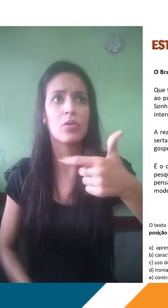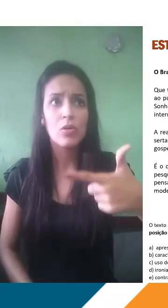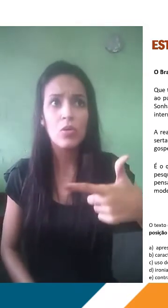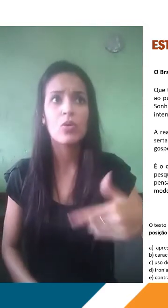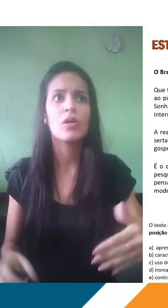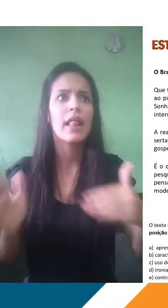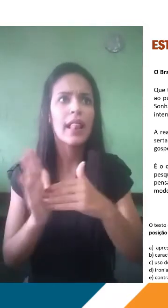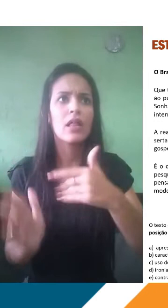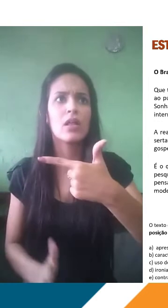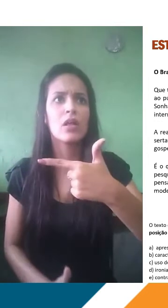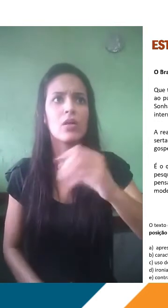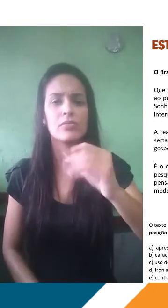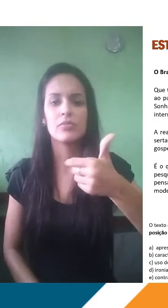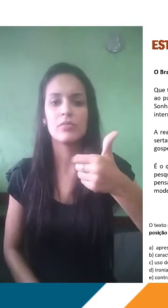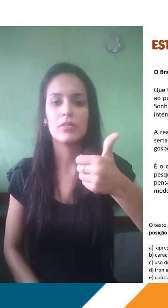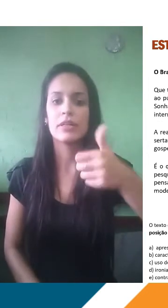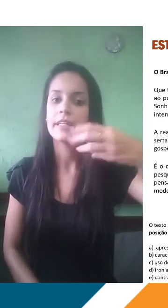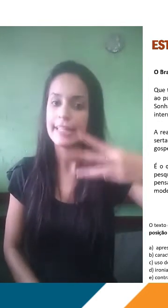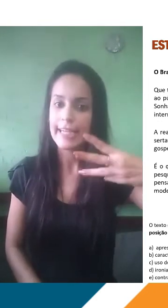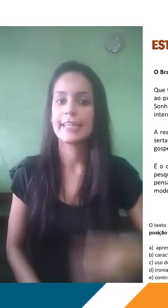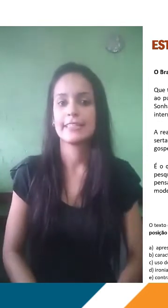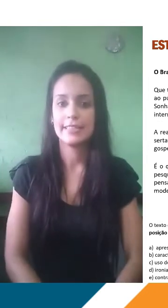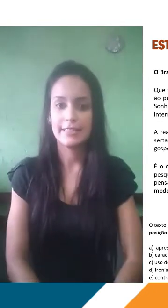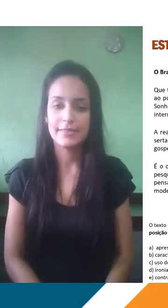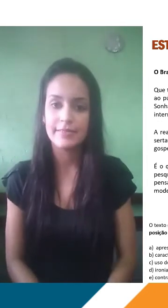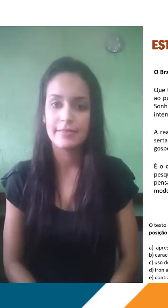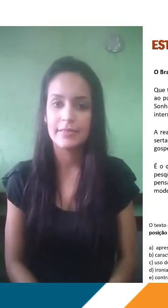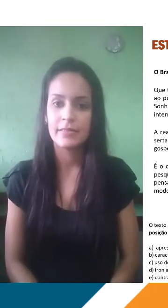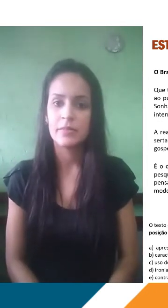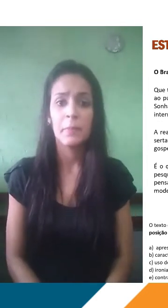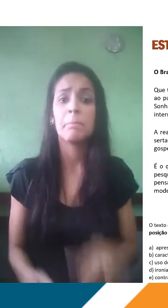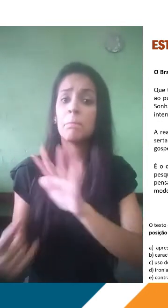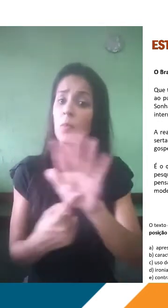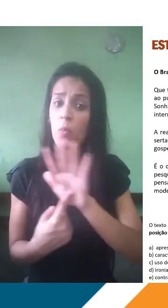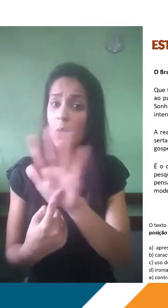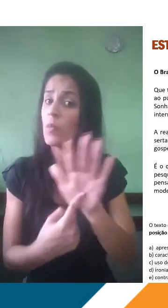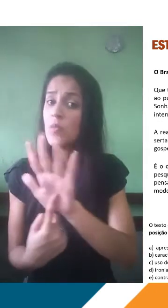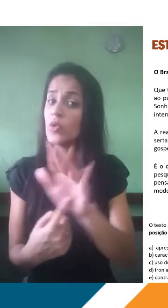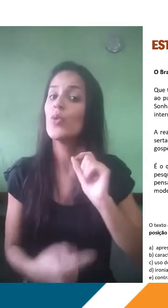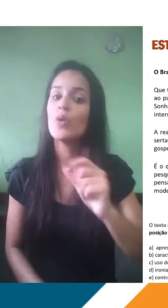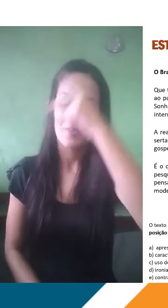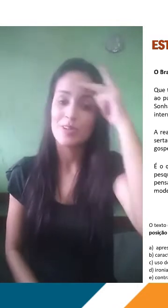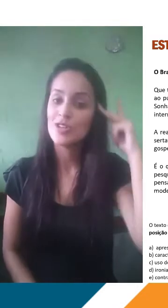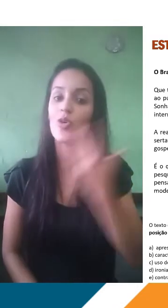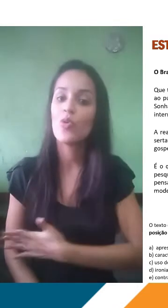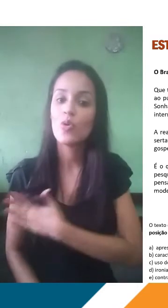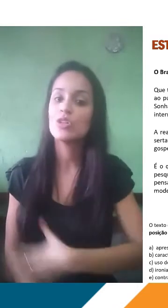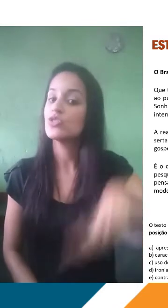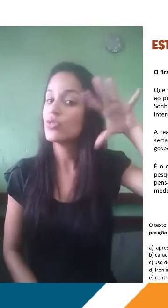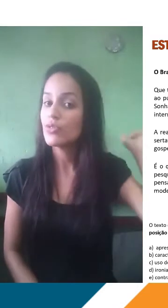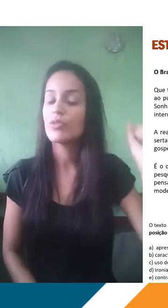Tribos Musicais, o comportamento dos ouvintes de rádio sob uma nova ótica faz um retrato do ouvinte brasileiro e traz algumas